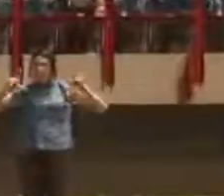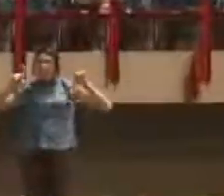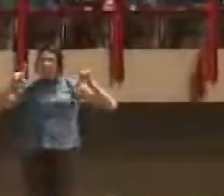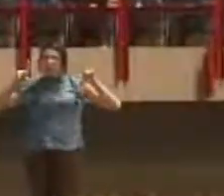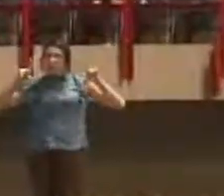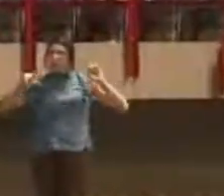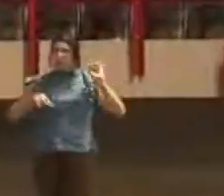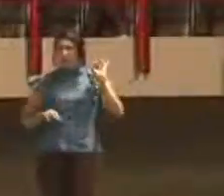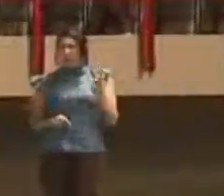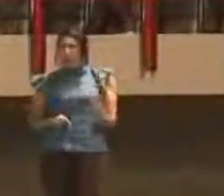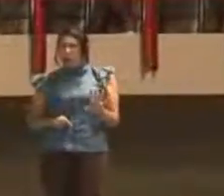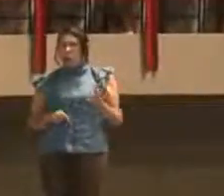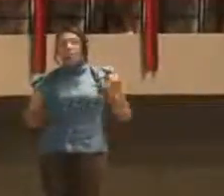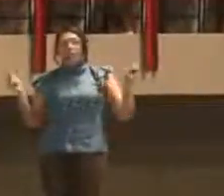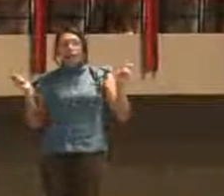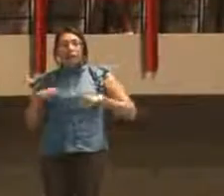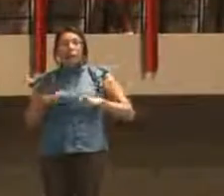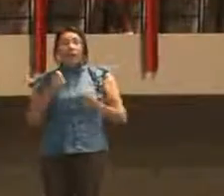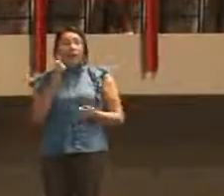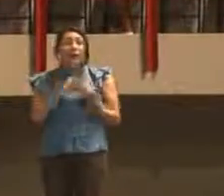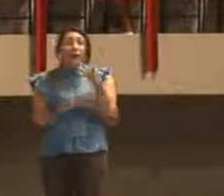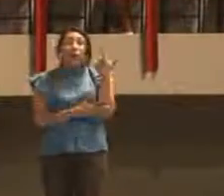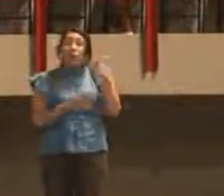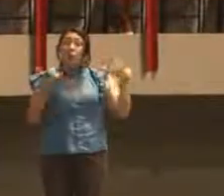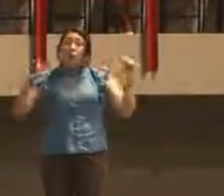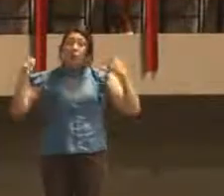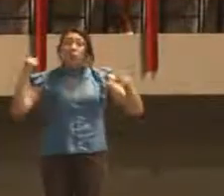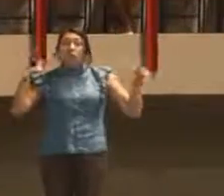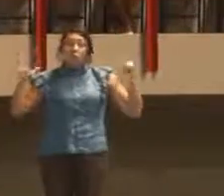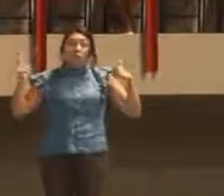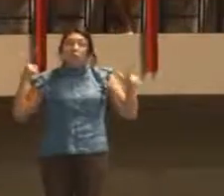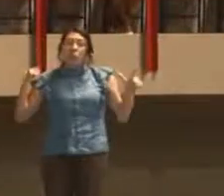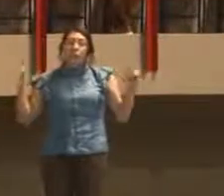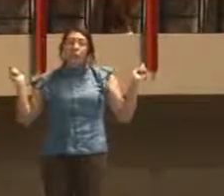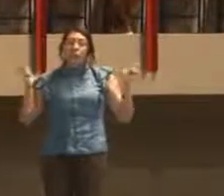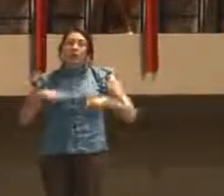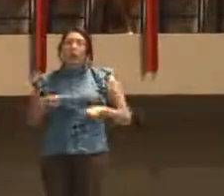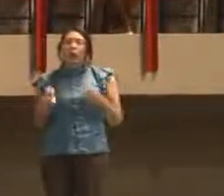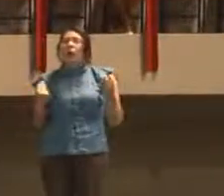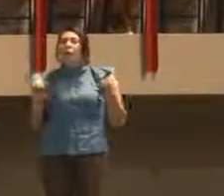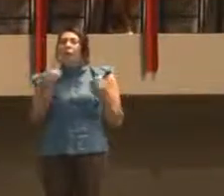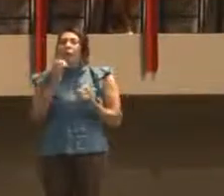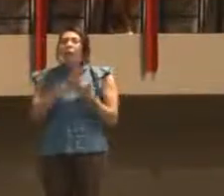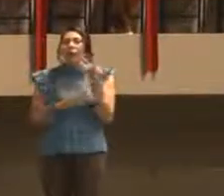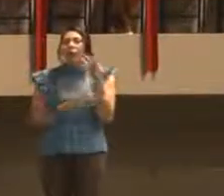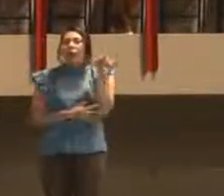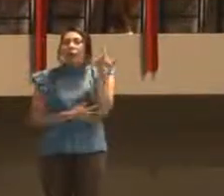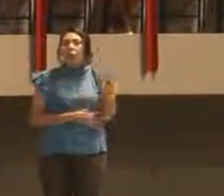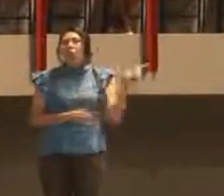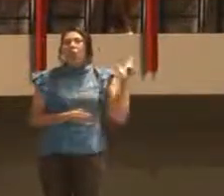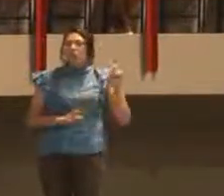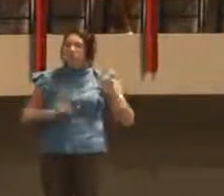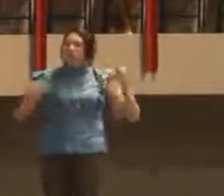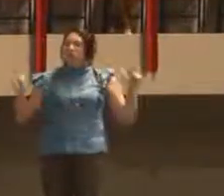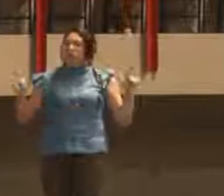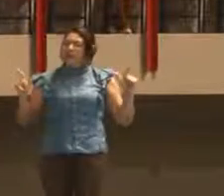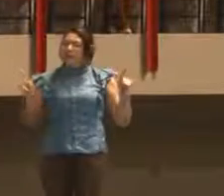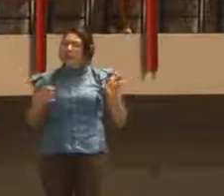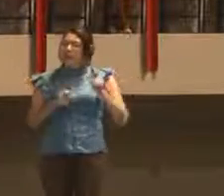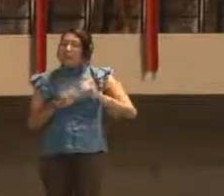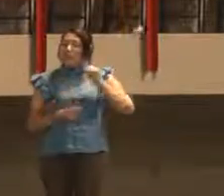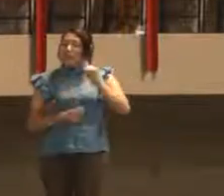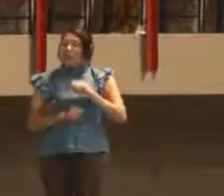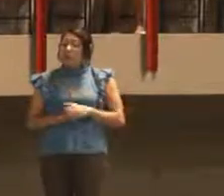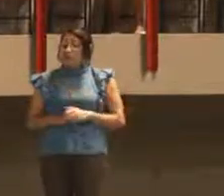Não, eu posso criar outras maneiras, não posso? Pessoal, para criar uma maneira diferente dessa, basta fazer o